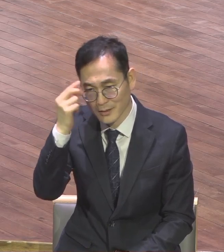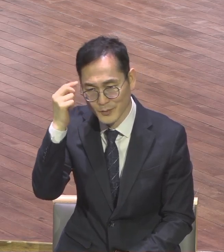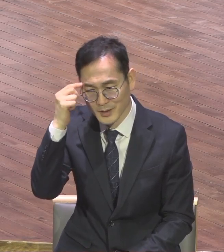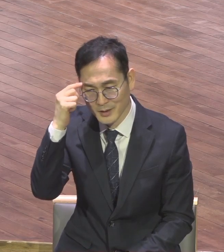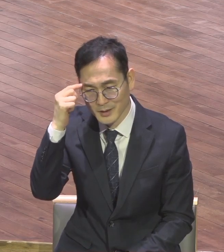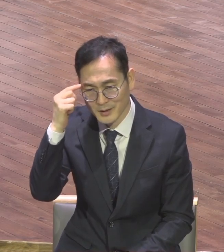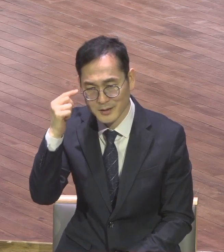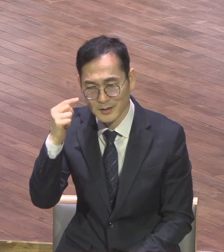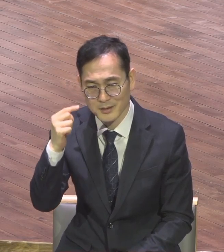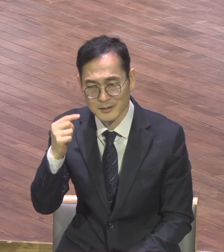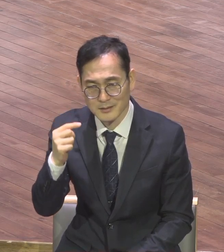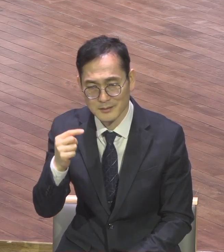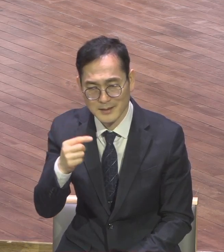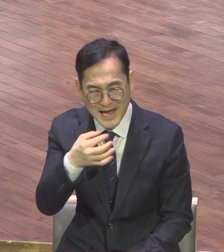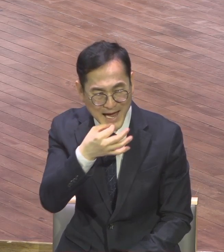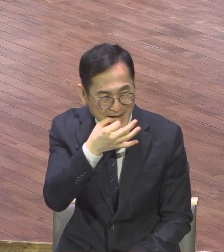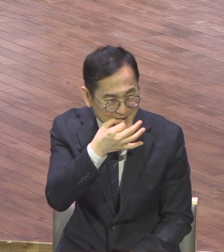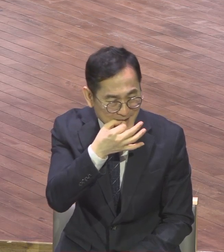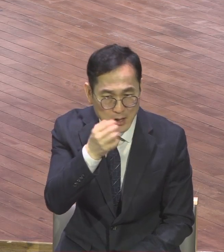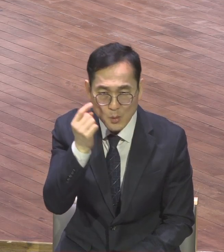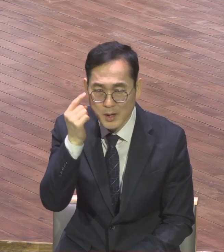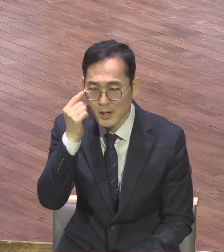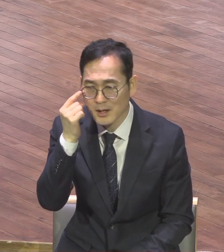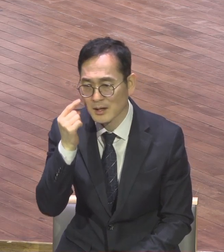뭔 그래 세상 욕심이 많습니까?